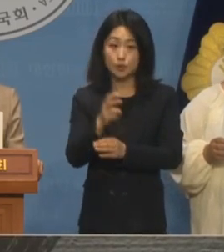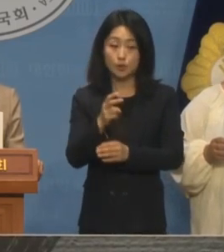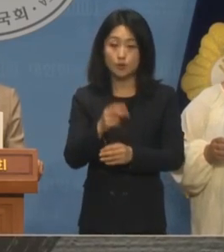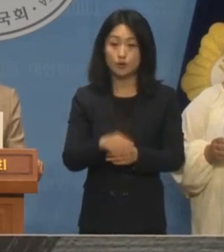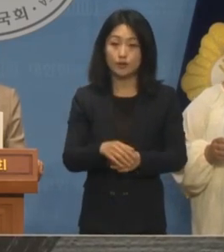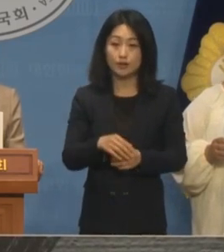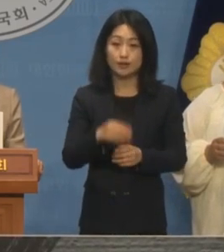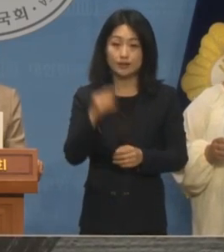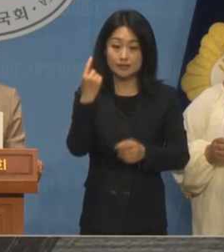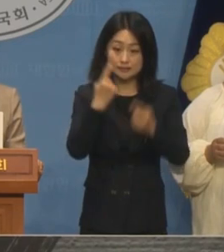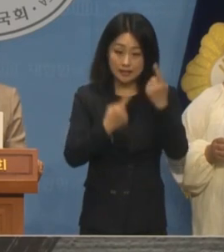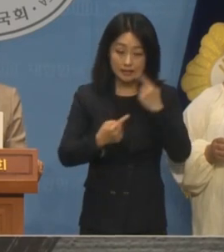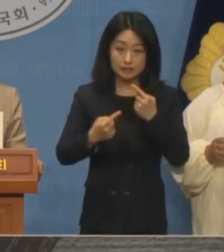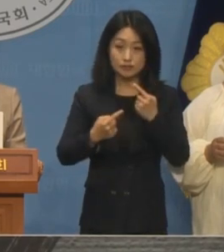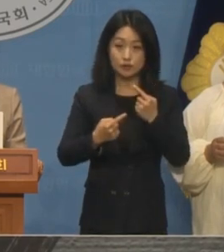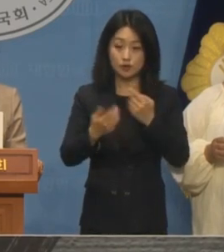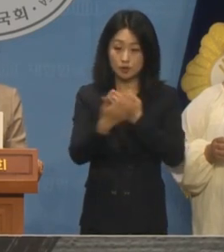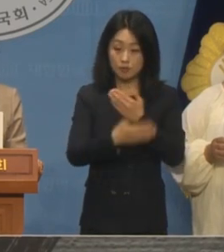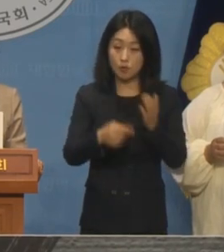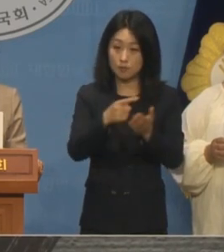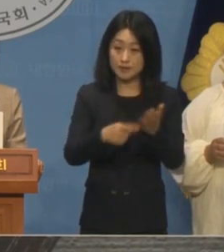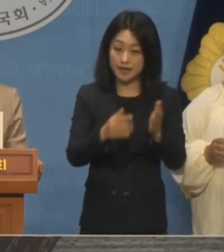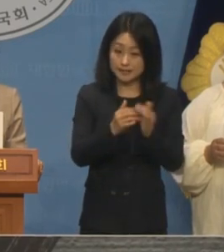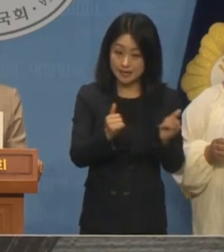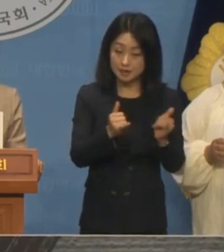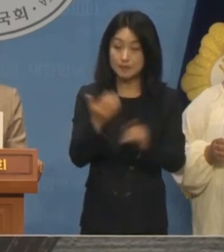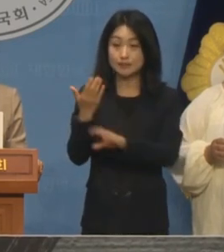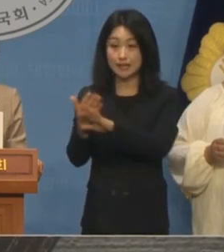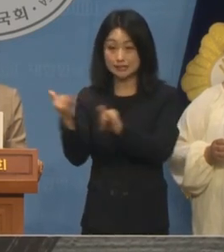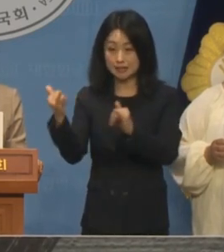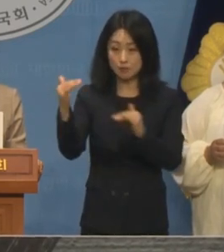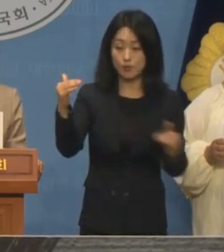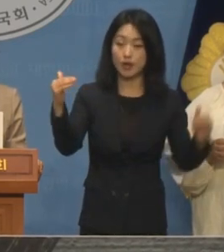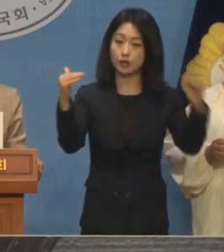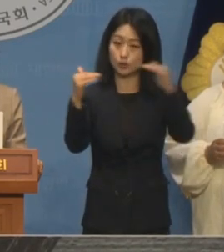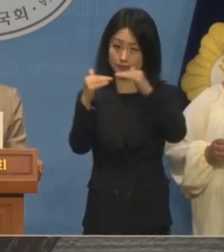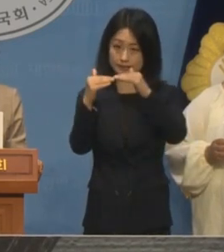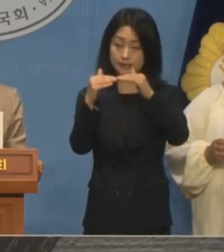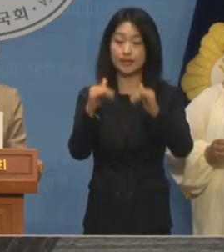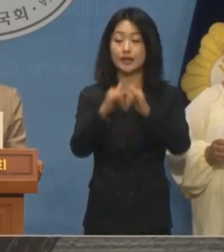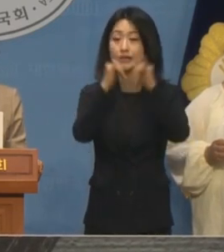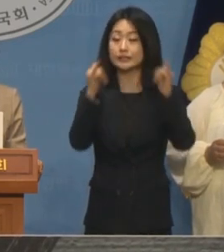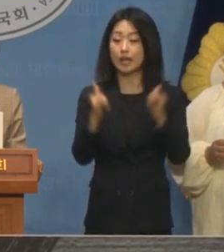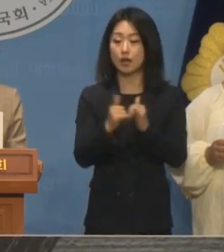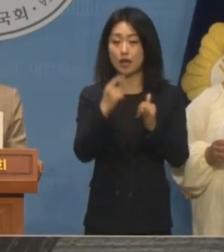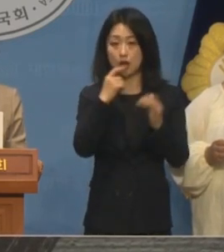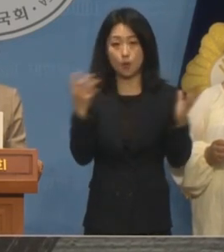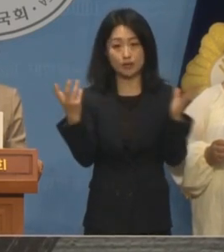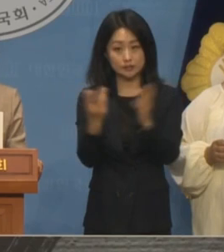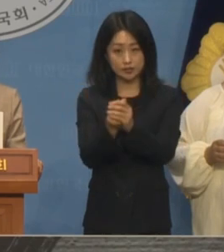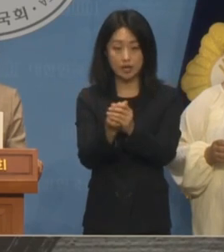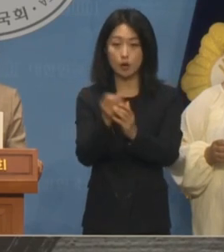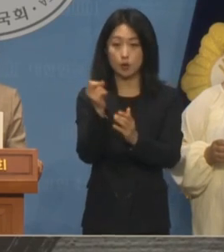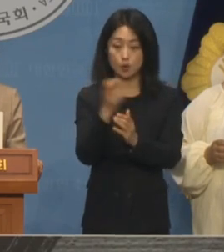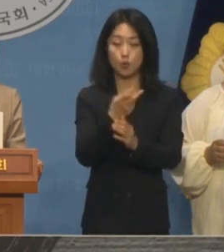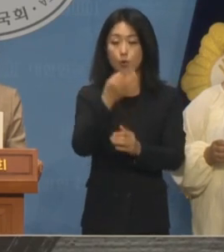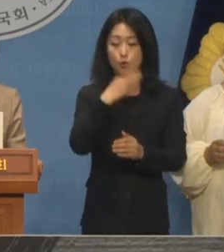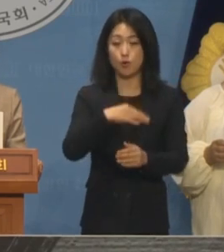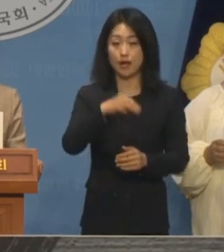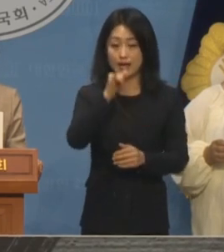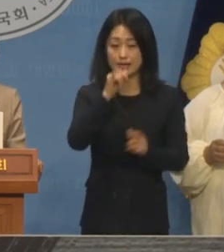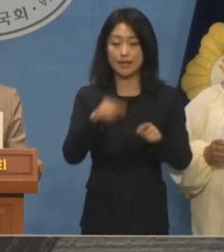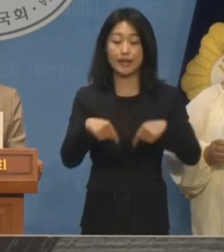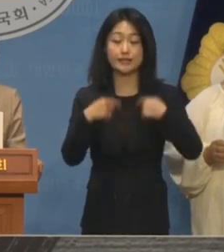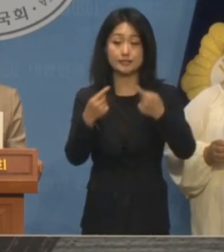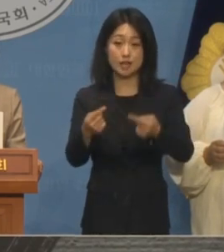손상을 지닌 사람과 그들이 다른 사람과 동등하게 사회에 완전하고 효과적으로